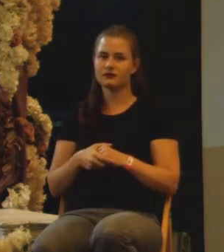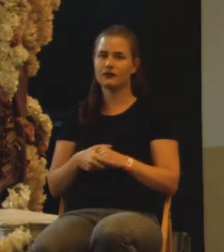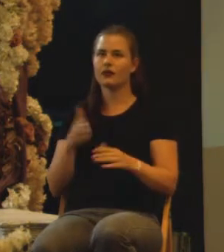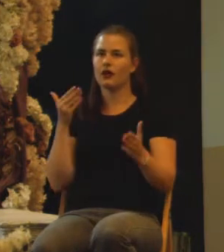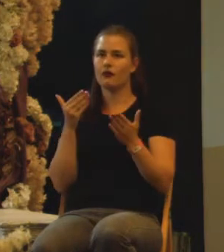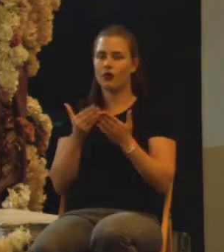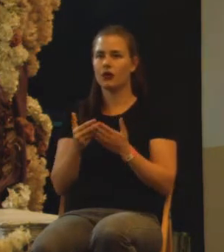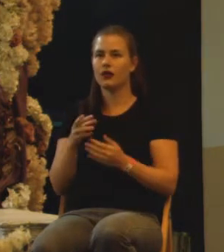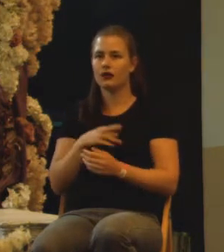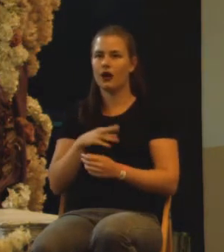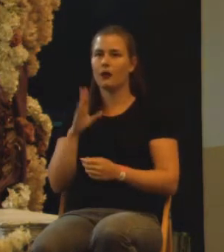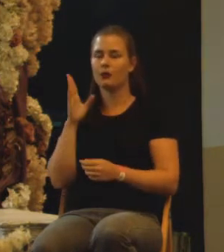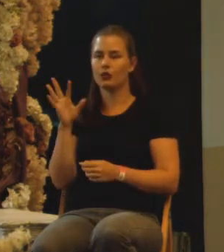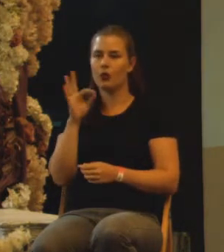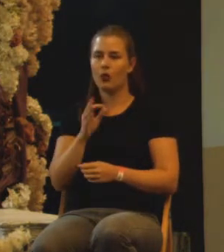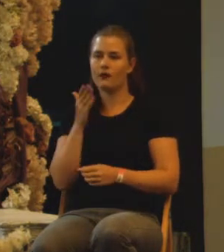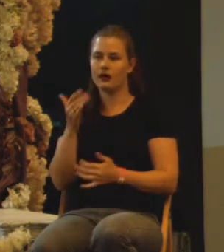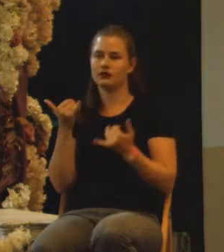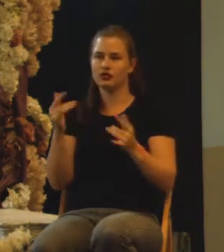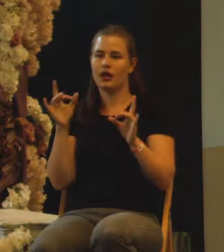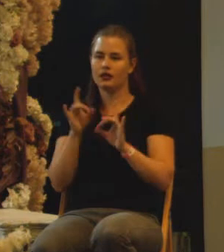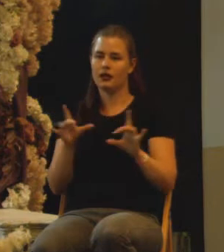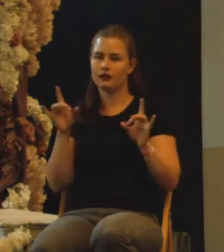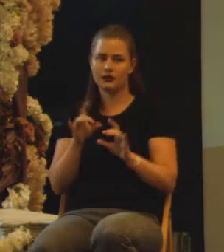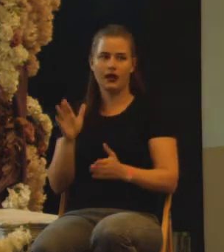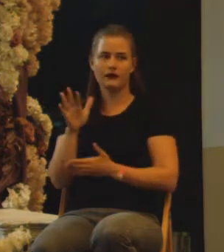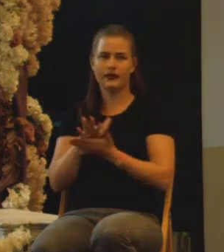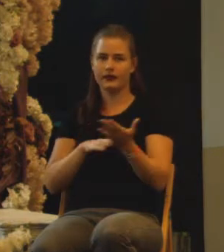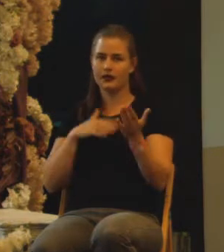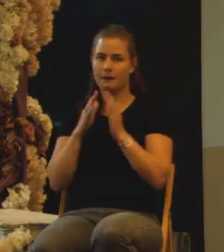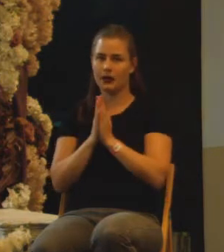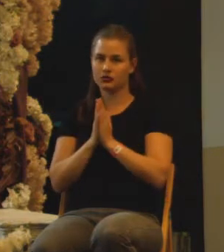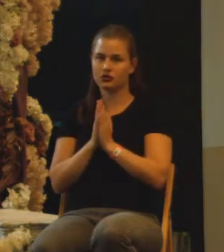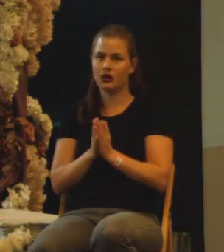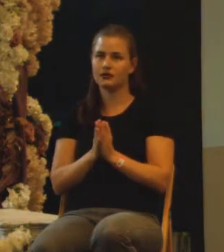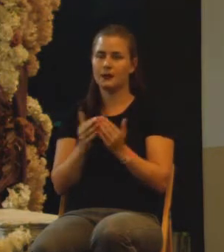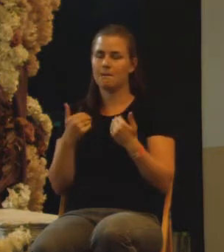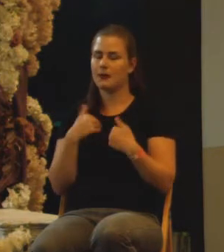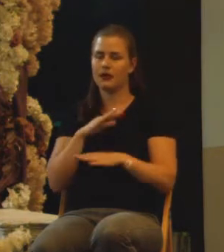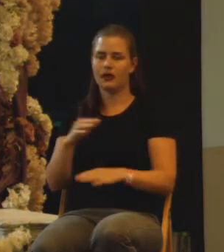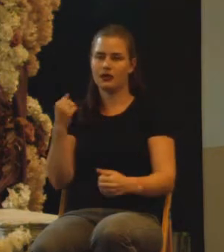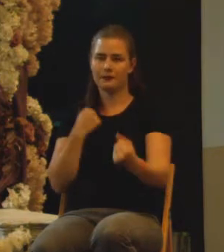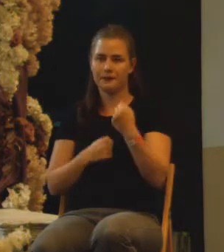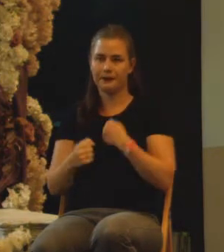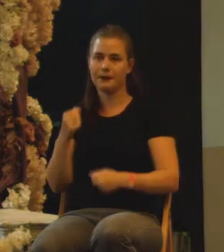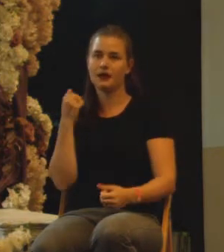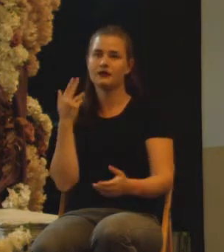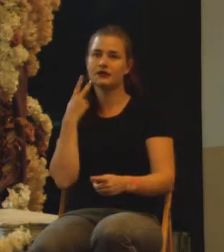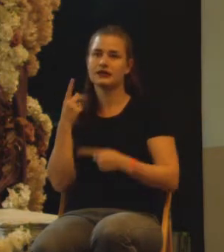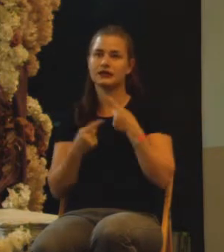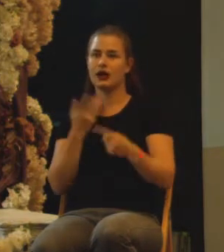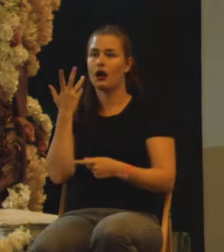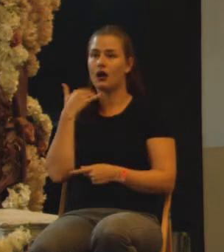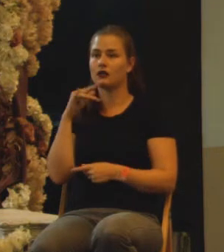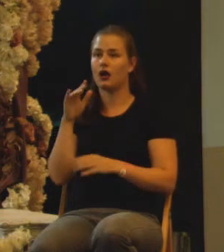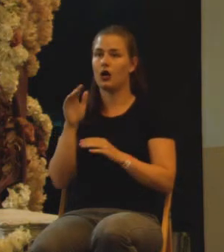Вот я буду сейчас про вас рассказывать. Вы извините, пожалуйста. Вы меня не бейте. Вот всегда, когда у